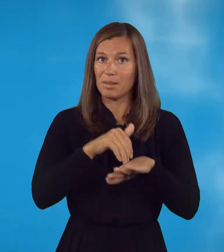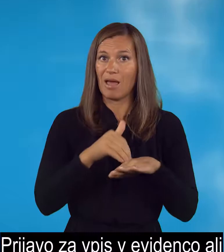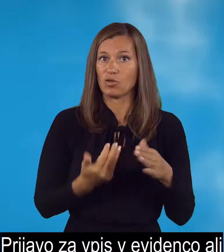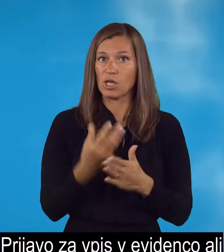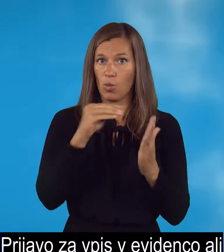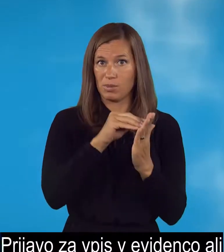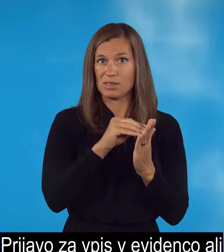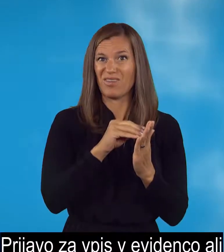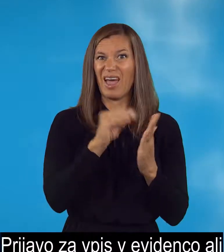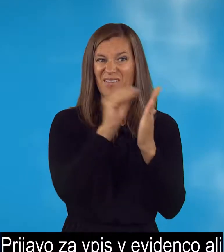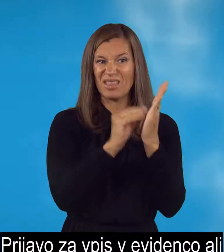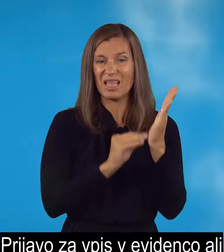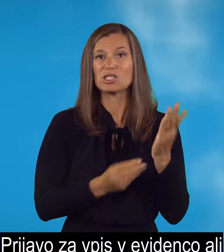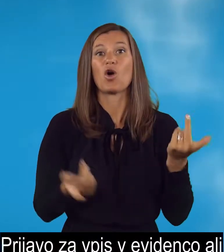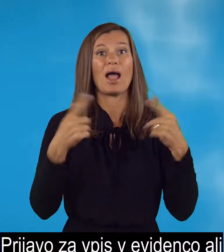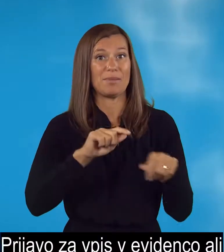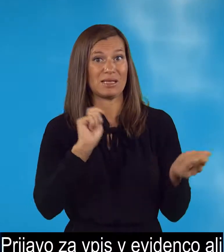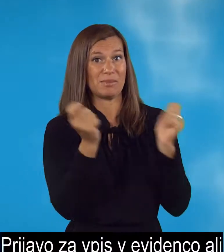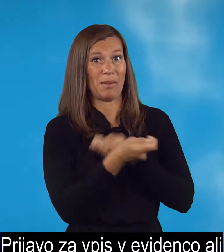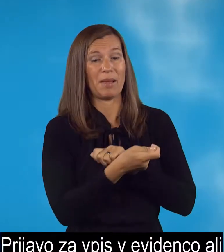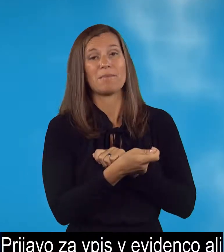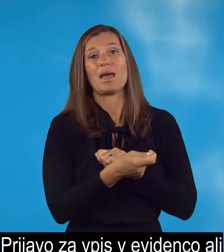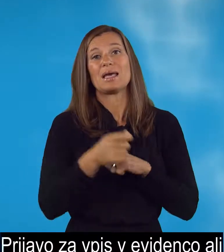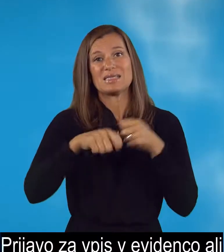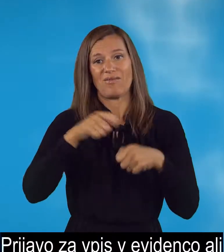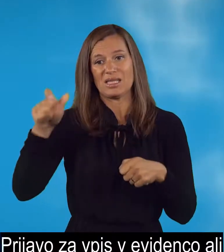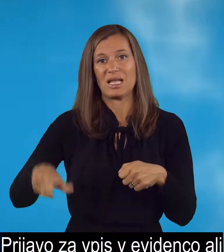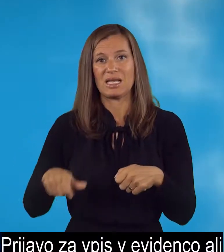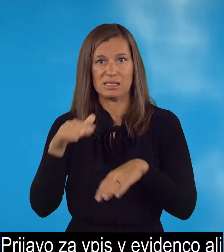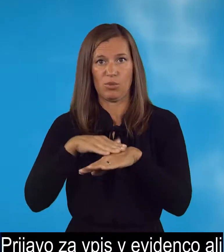Prijavo za vpis v evidenco ali spremembe zavezanec sporoči